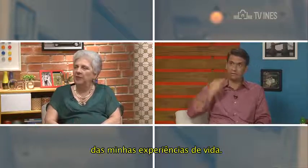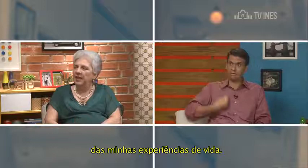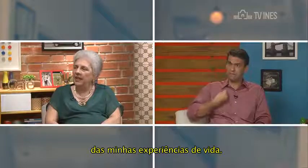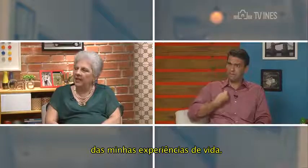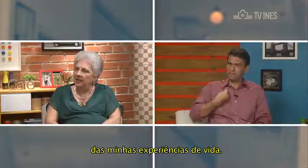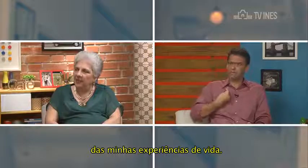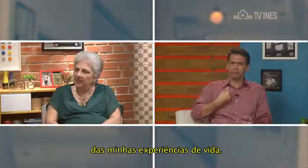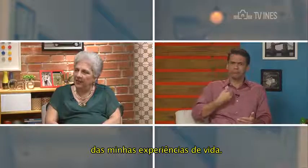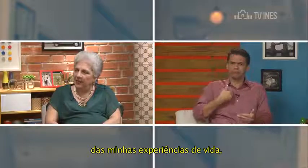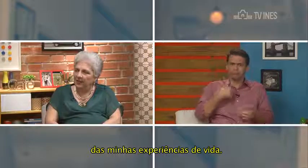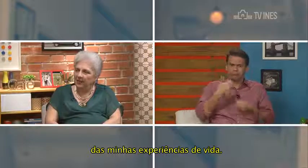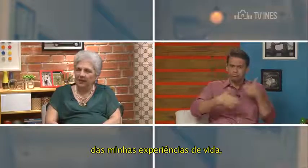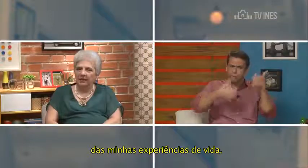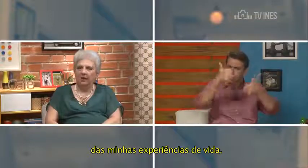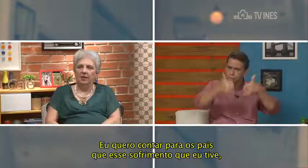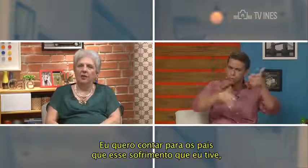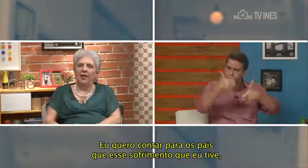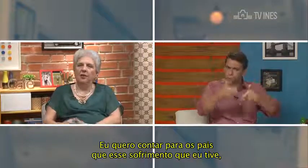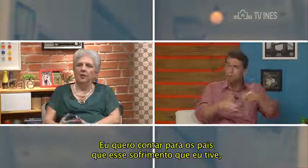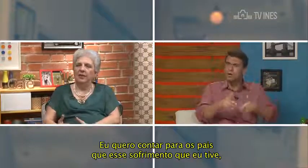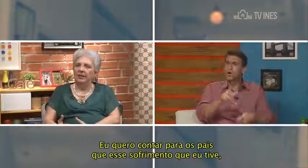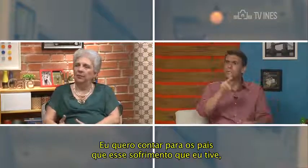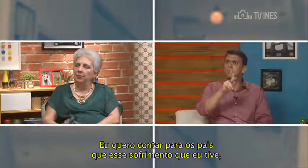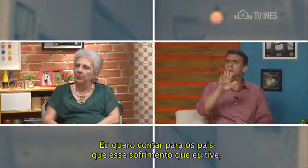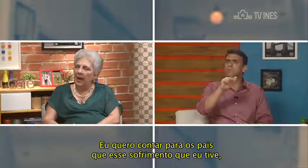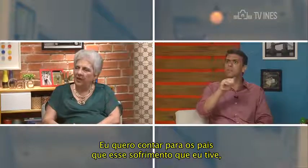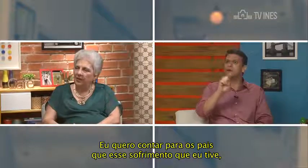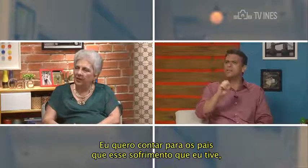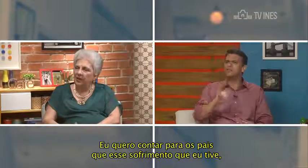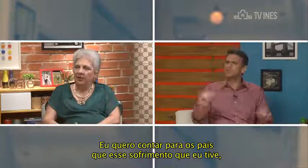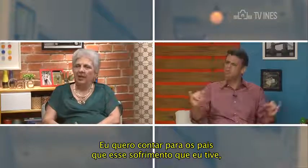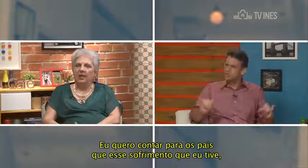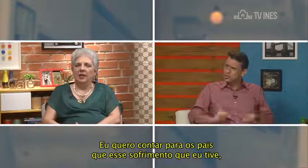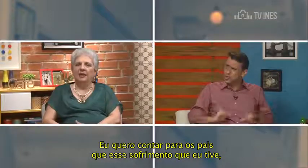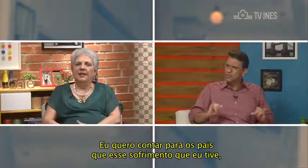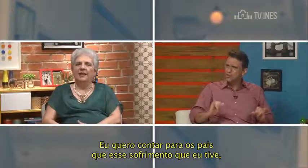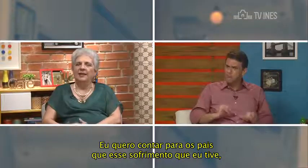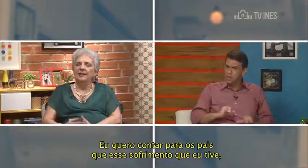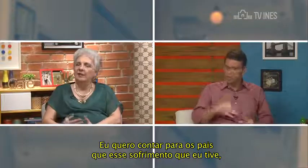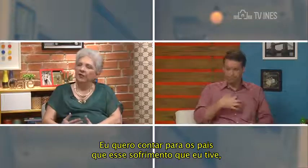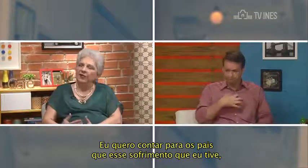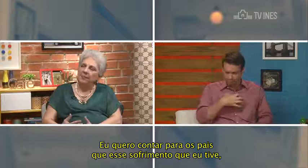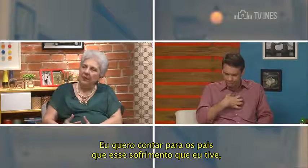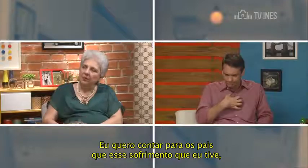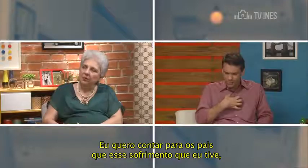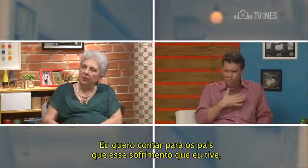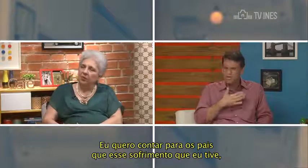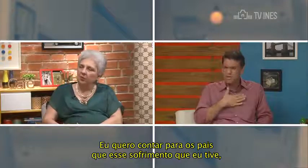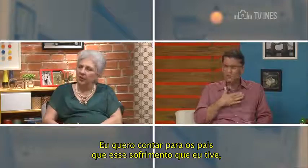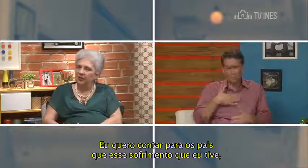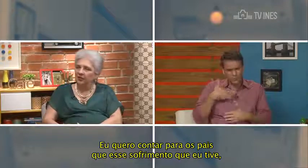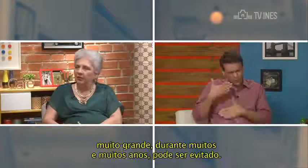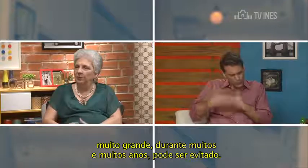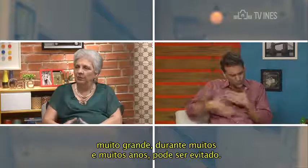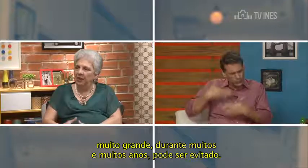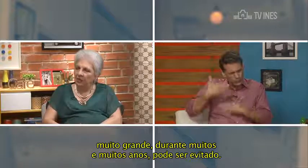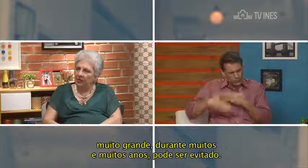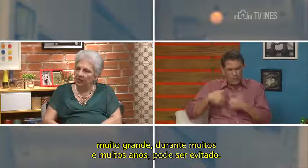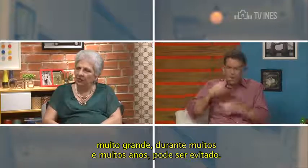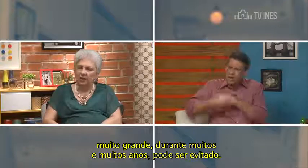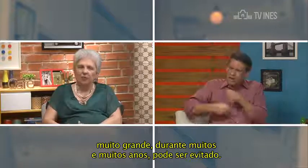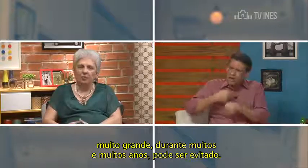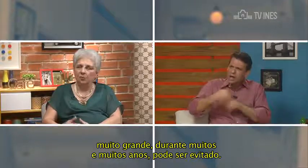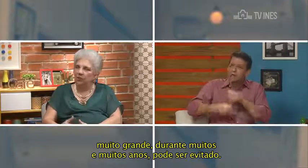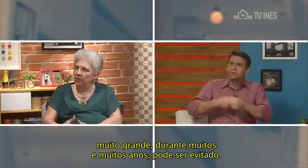minhas Experiências de vida Eu quero contar Para os pais Que esse sofrimento Que eu tive Muito